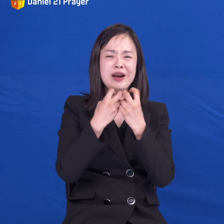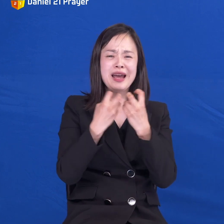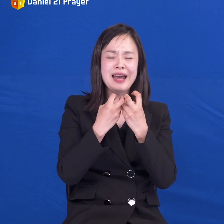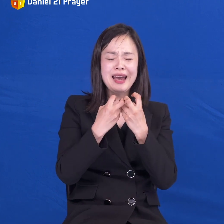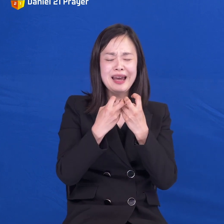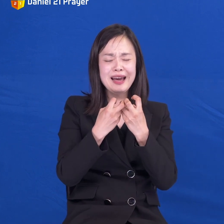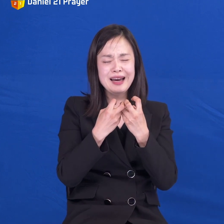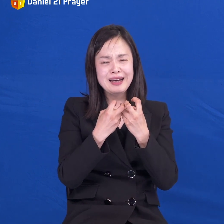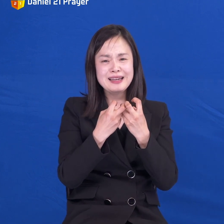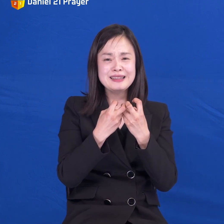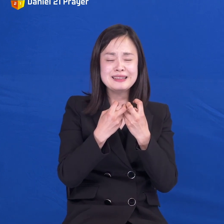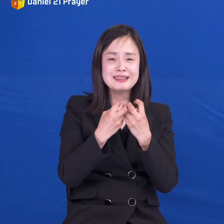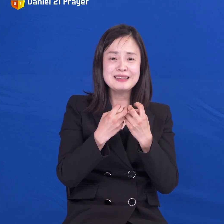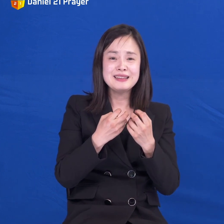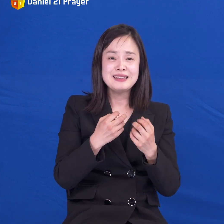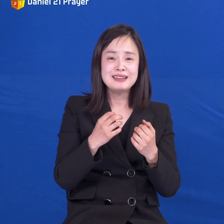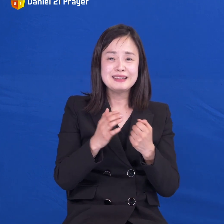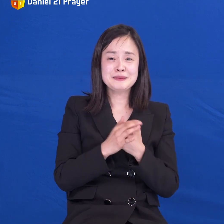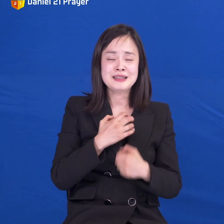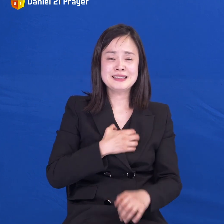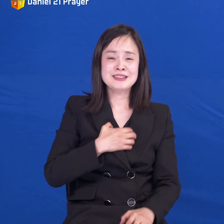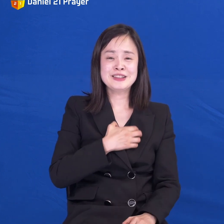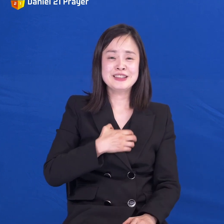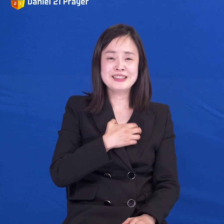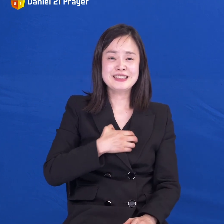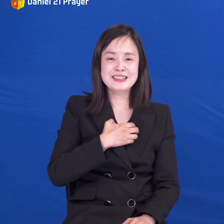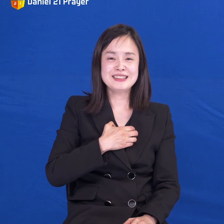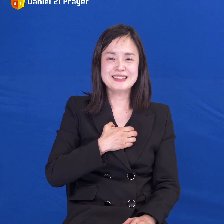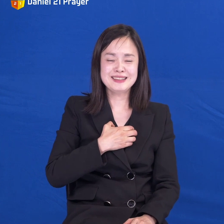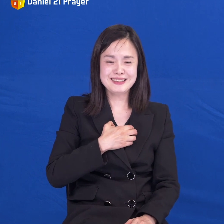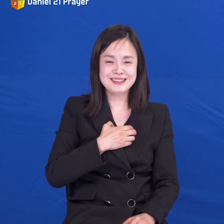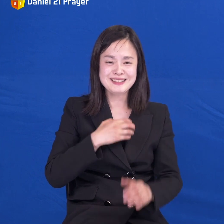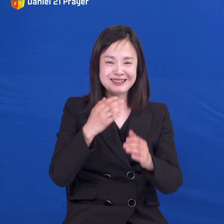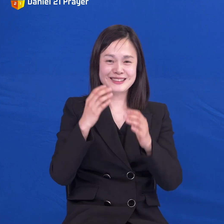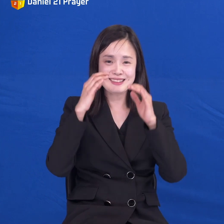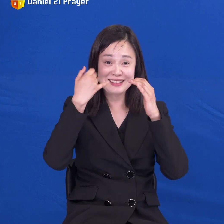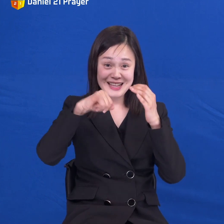그래서 제가 눈 위에 손을 얹고 비벼버렸어요.